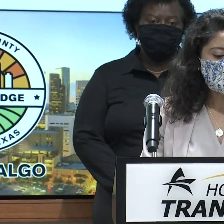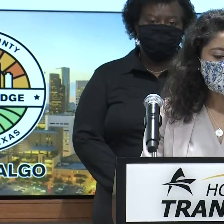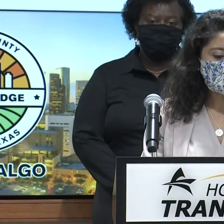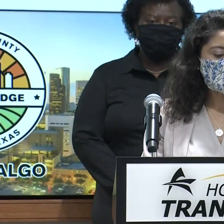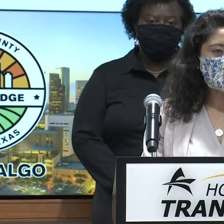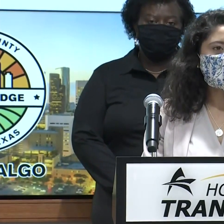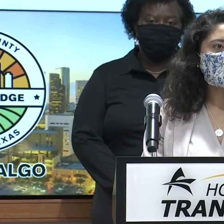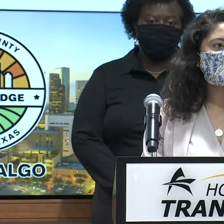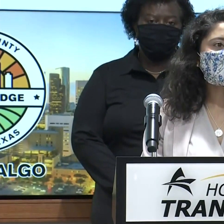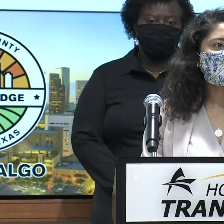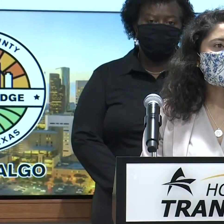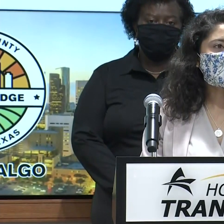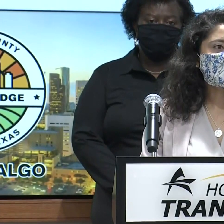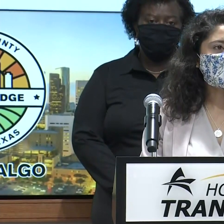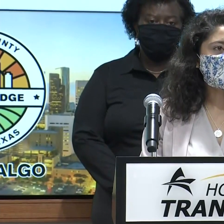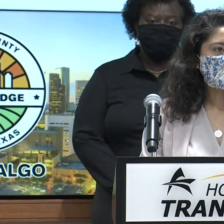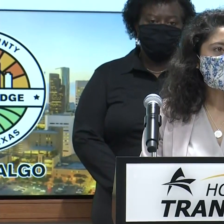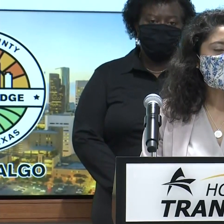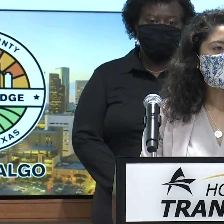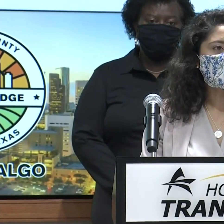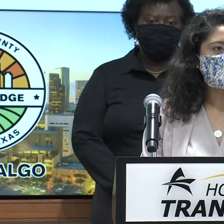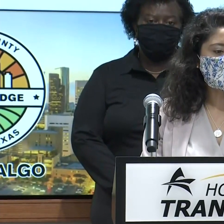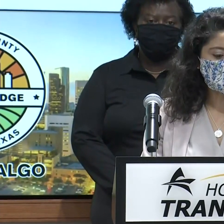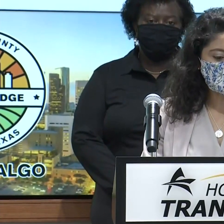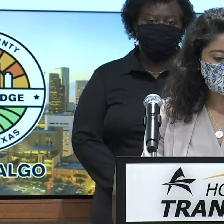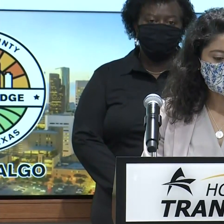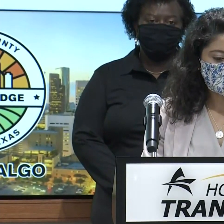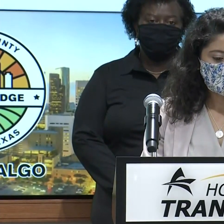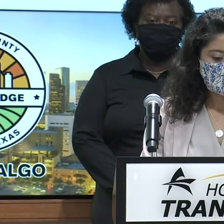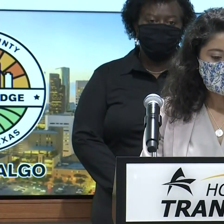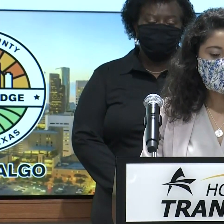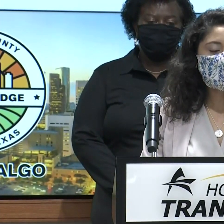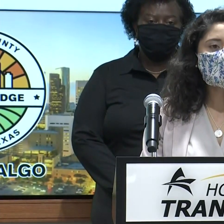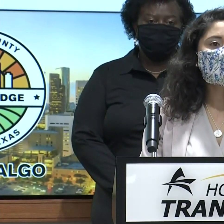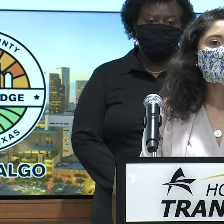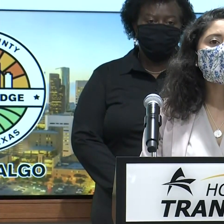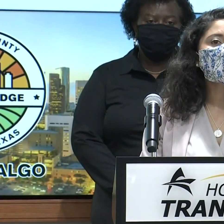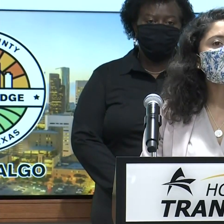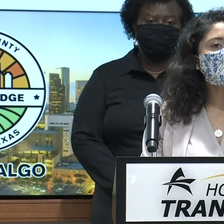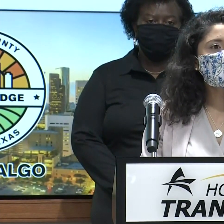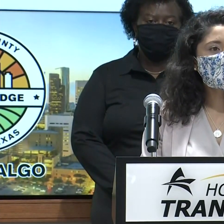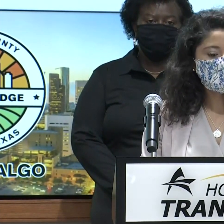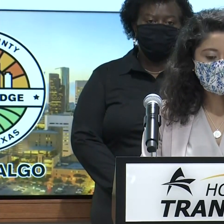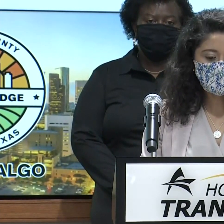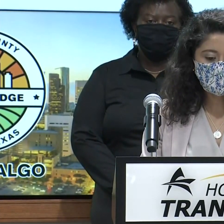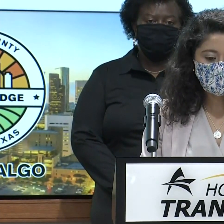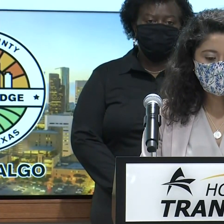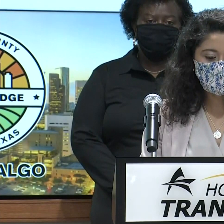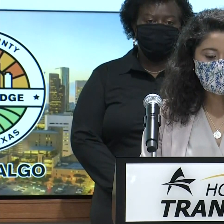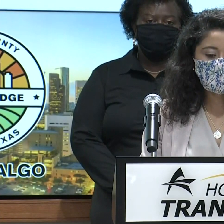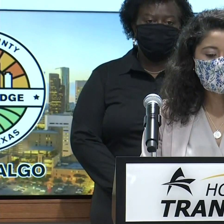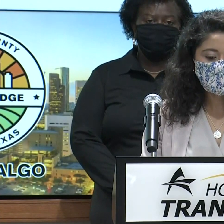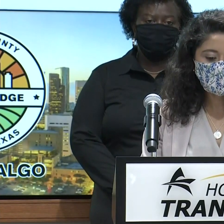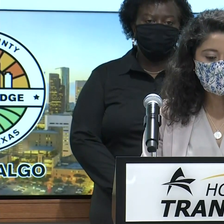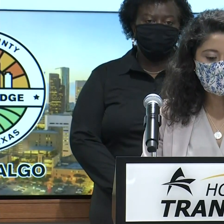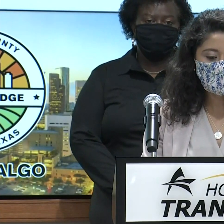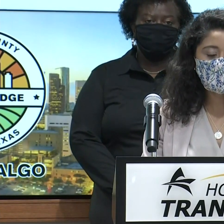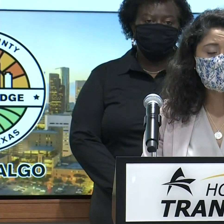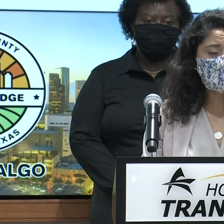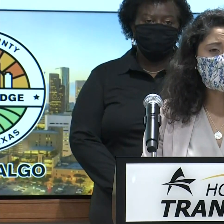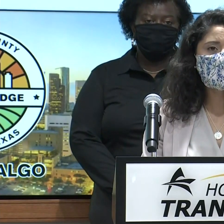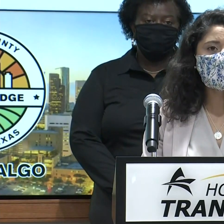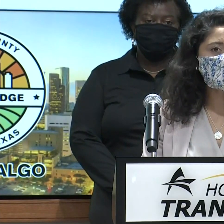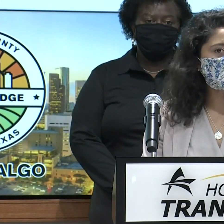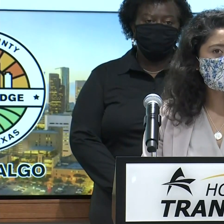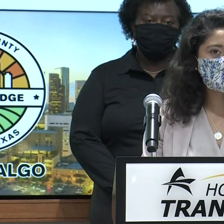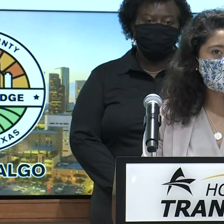Finalmente, estamos trabajando en la transparencia e información. Después de la explosión de Watson and Grinding, fui a visitar a